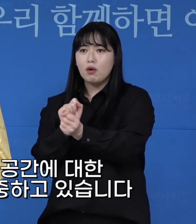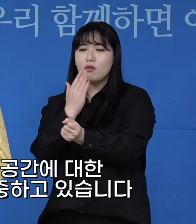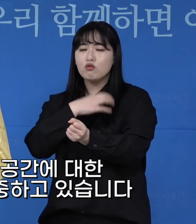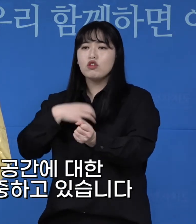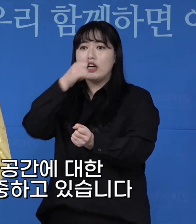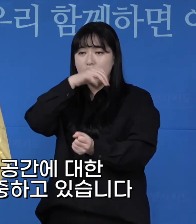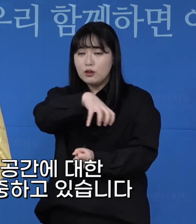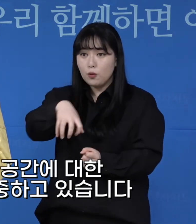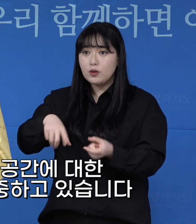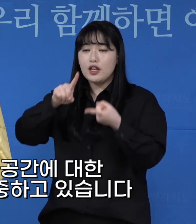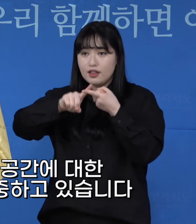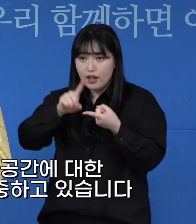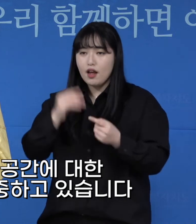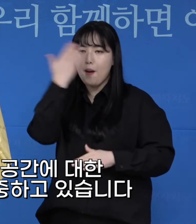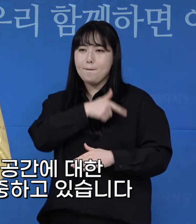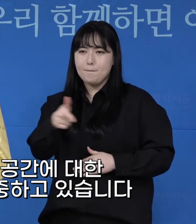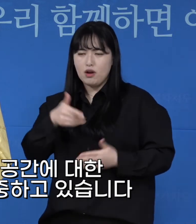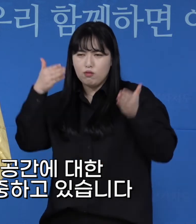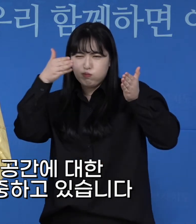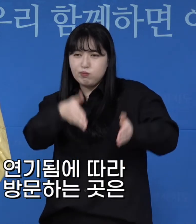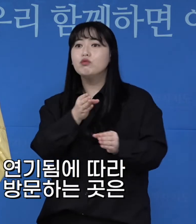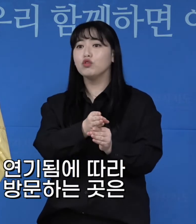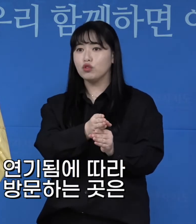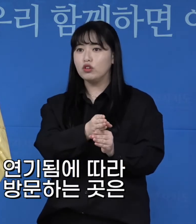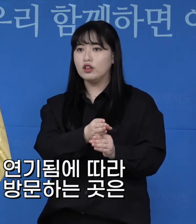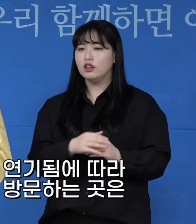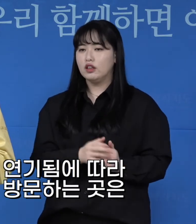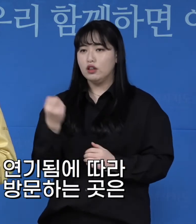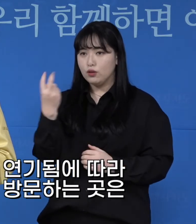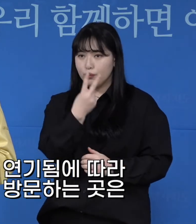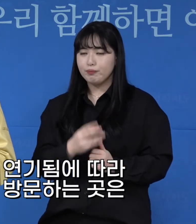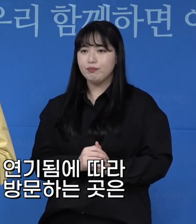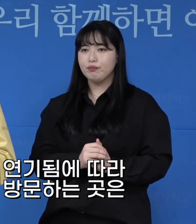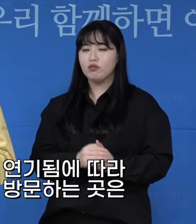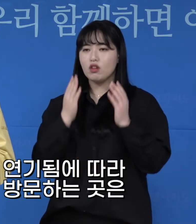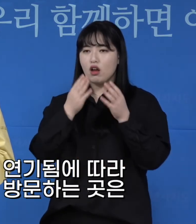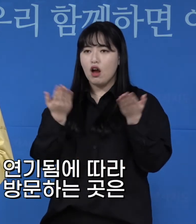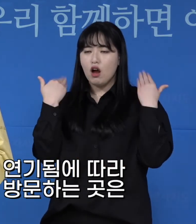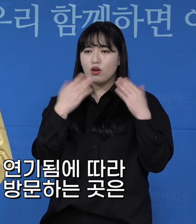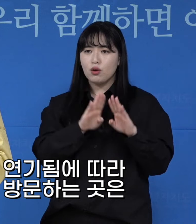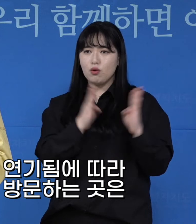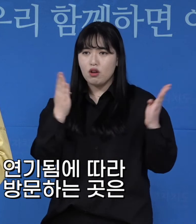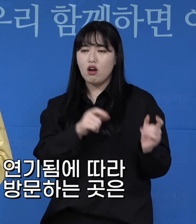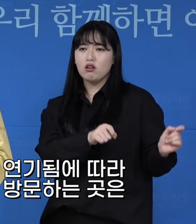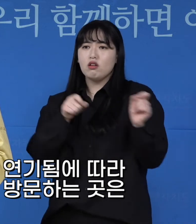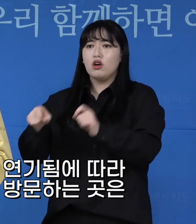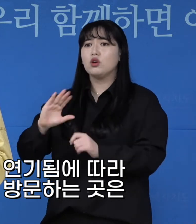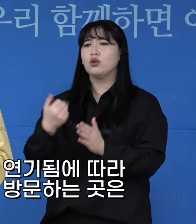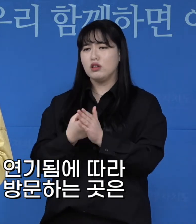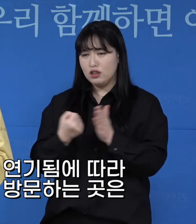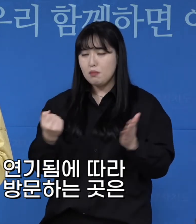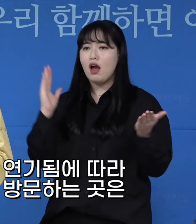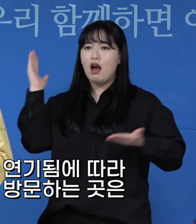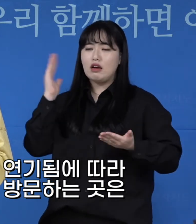대한 방역 소독에 집중하고 있습니다. 아울러 개학이 연기됨에 따라 학생들이